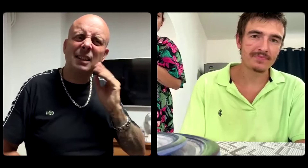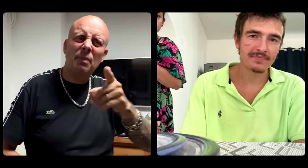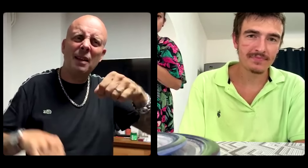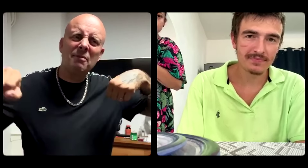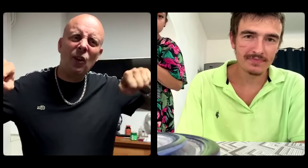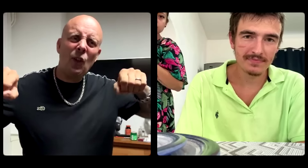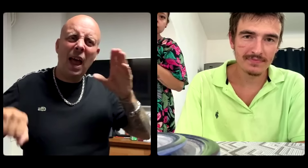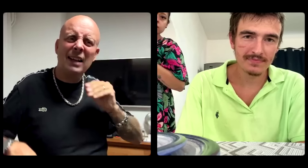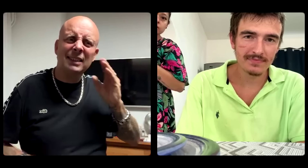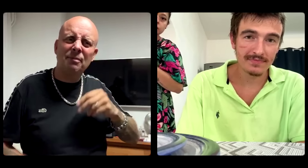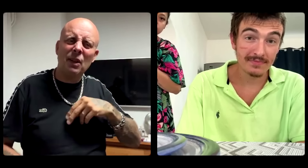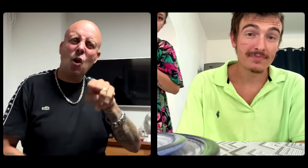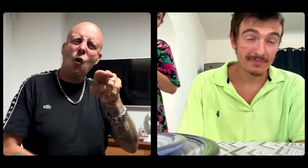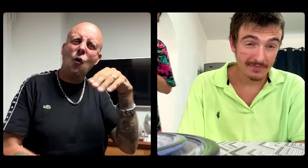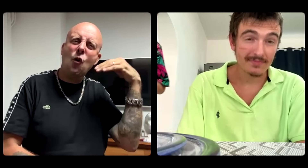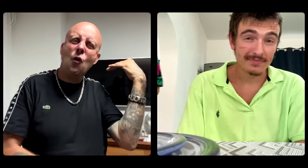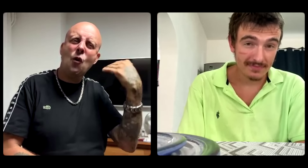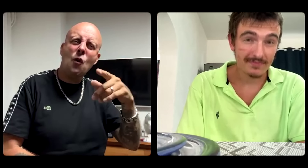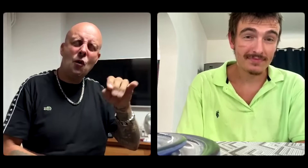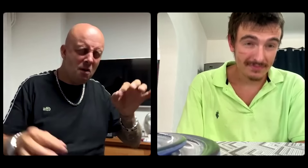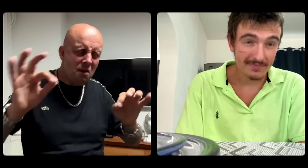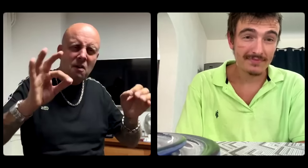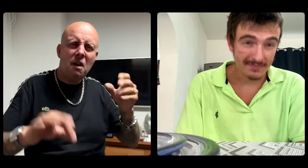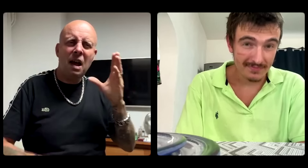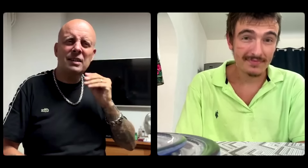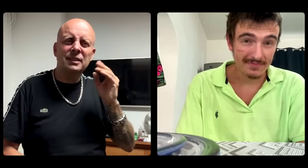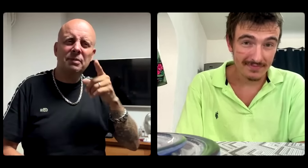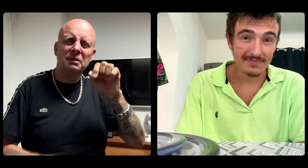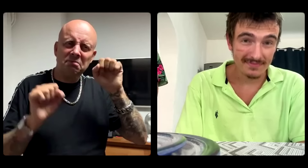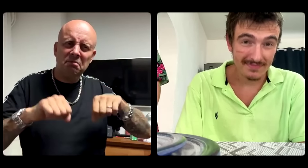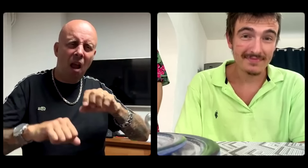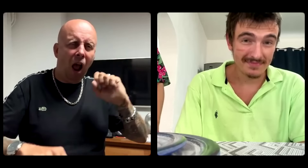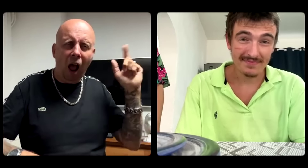Ja, gewoon niet met die het liefst.